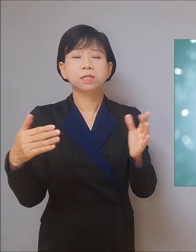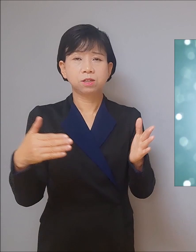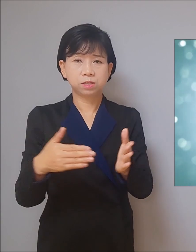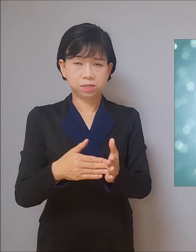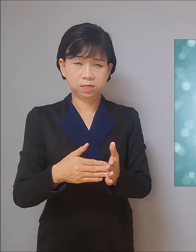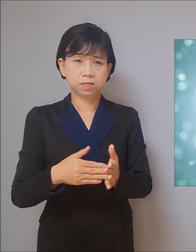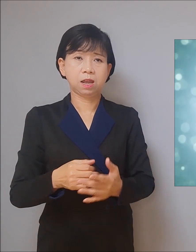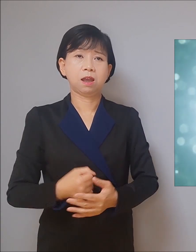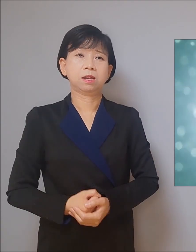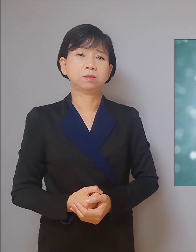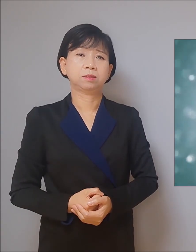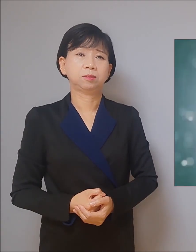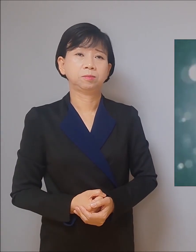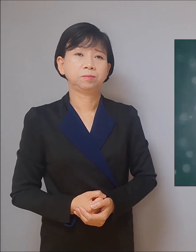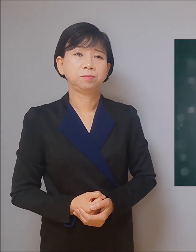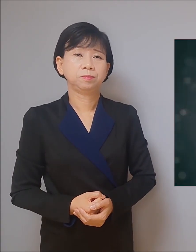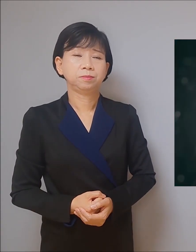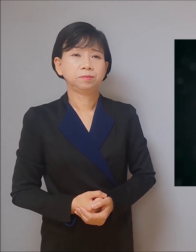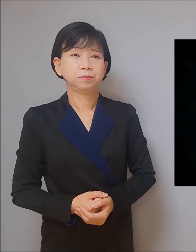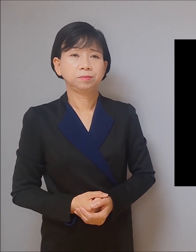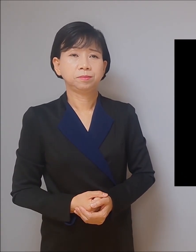살아나셨느니라.